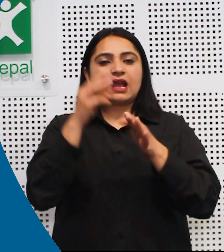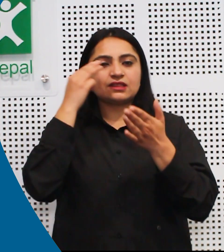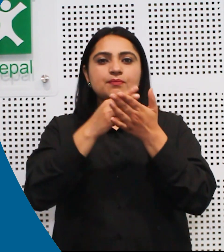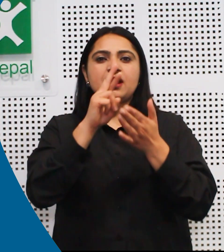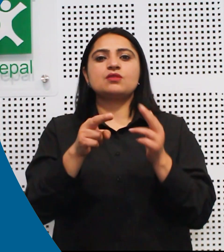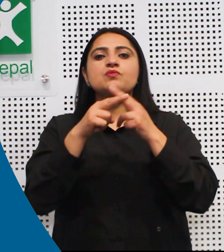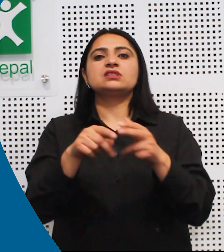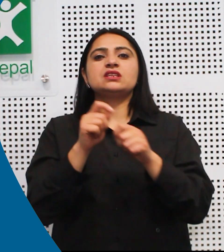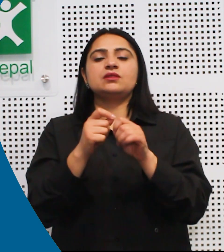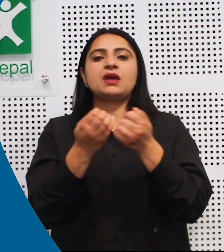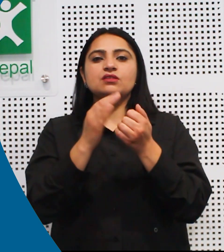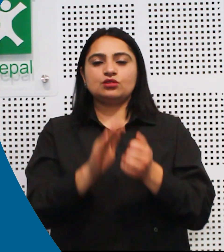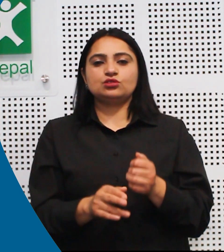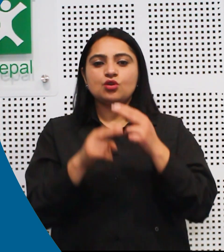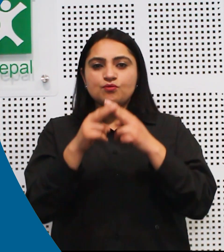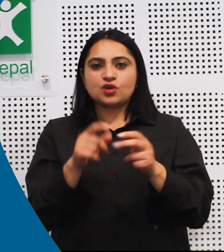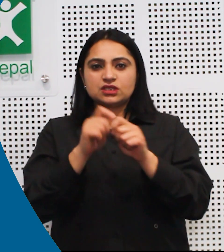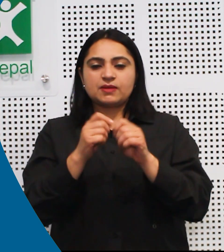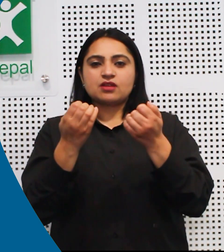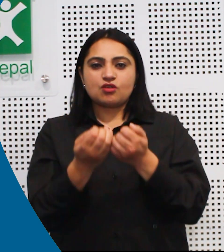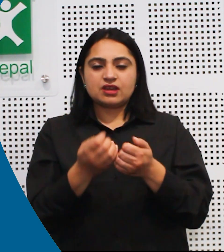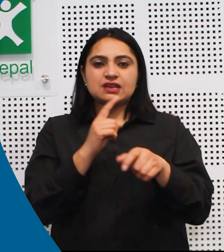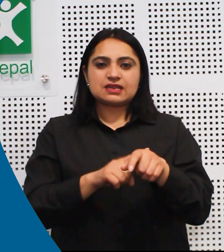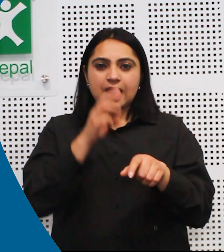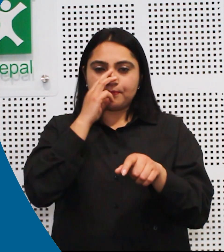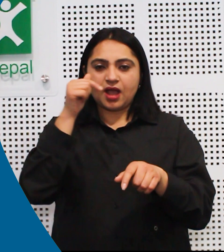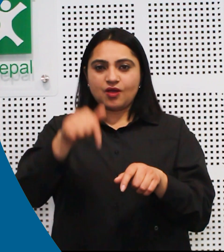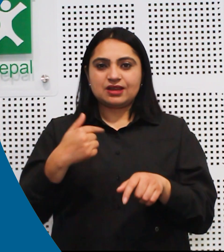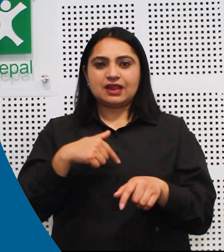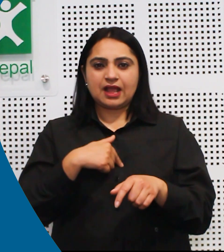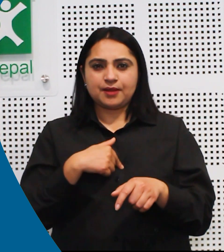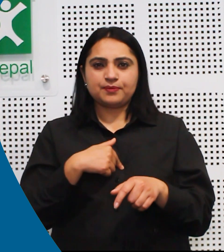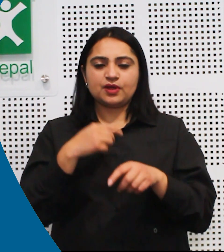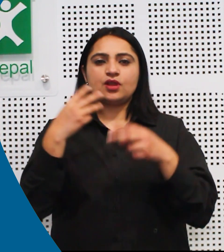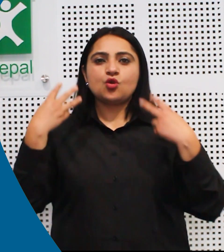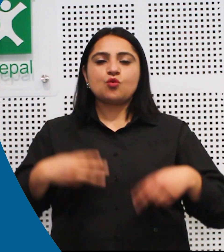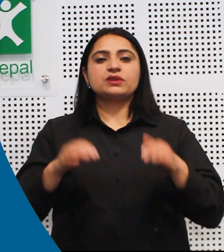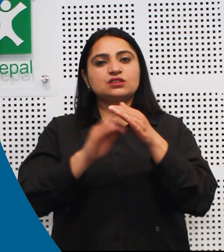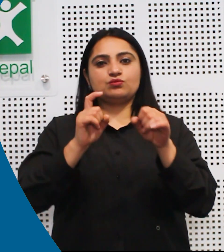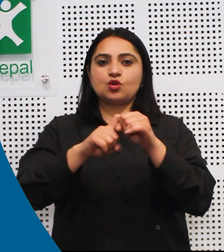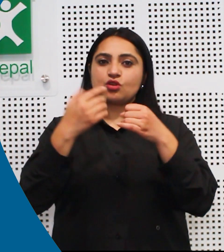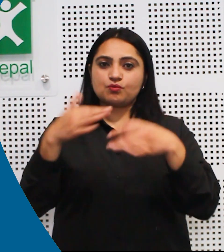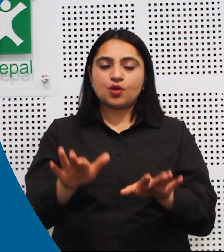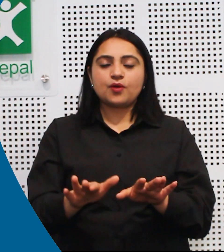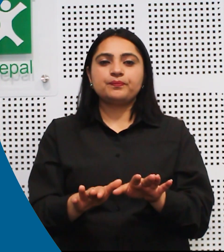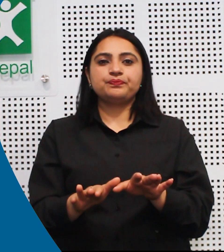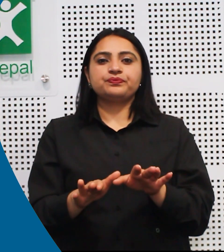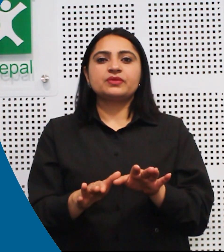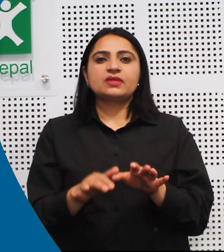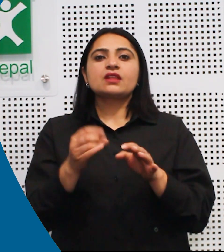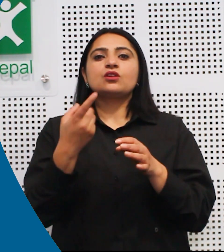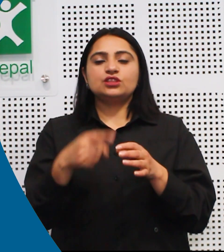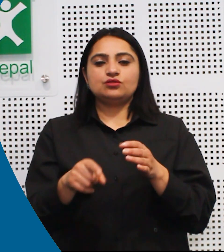हामीले बजेट निर्माण गर्छौँ। त्यो बजेट निर्माण गर्ने क्रममा अहिले चाहिँ हामी उपभोक्ता समिति गठन गरिसक्यौँ र गरेर